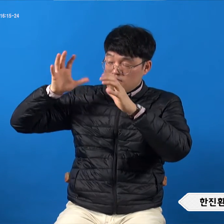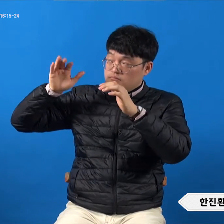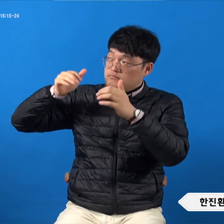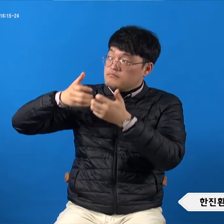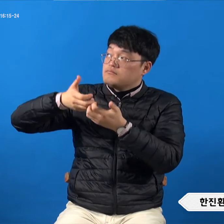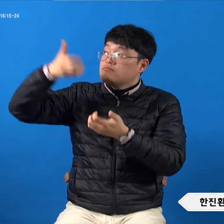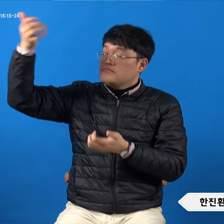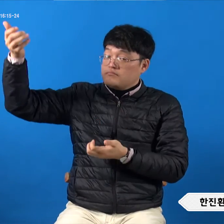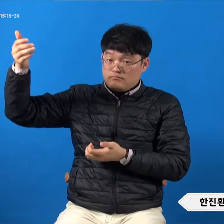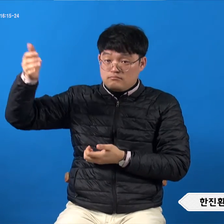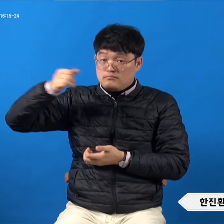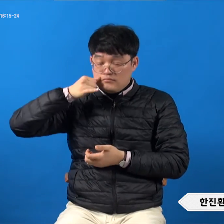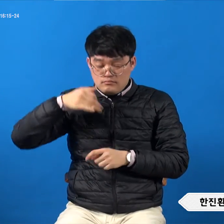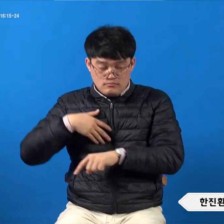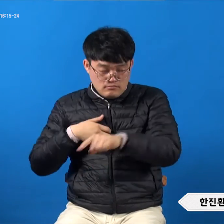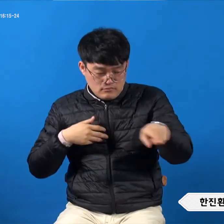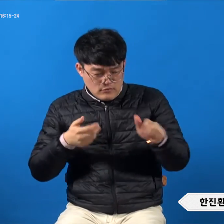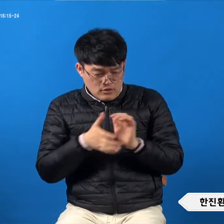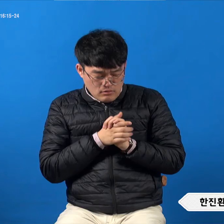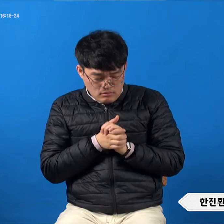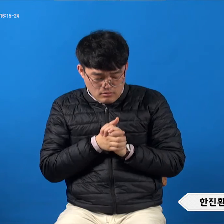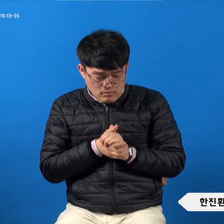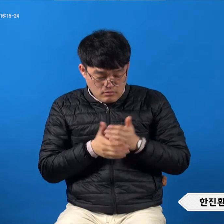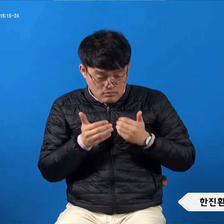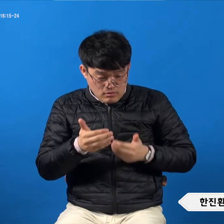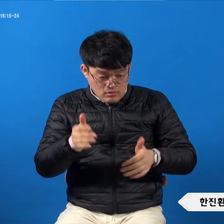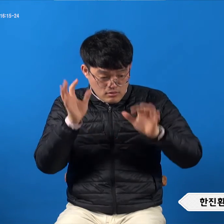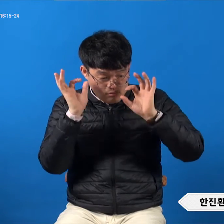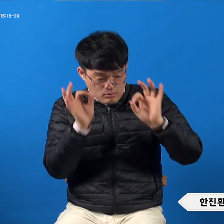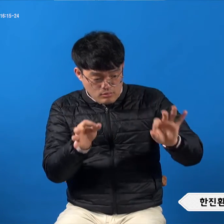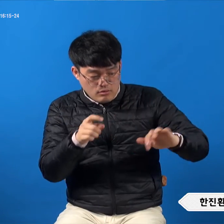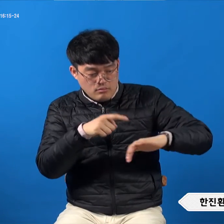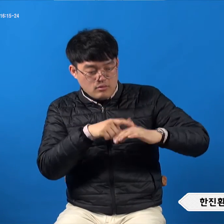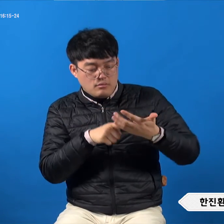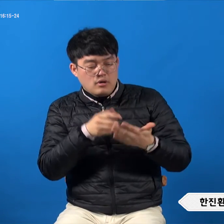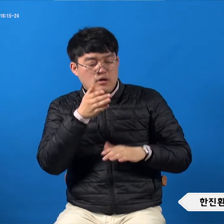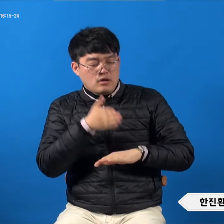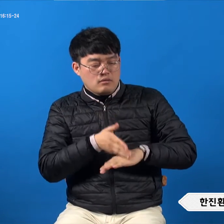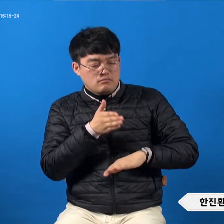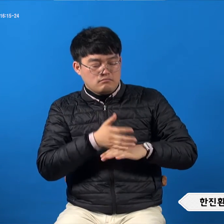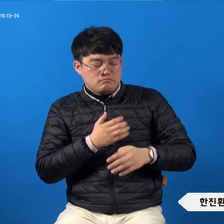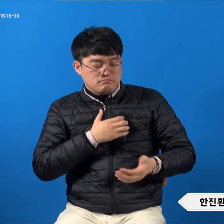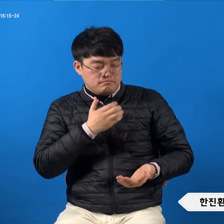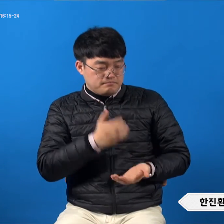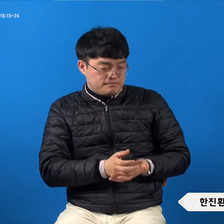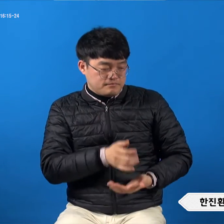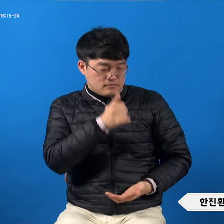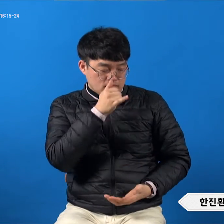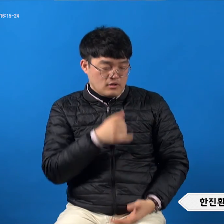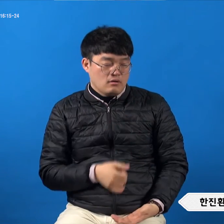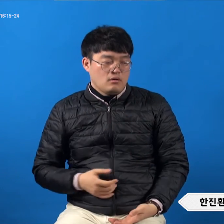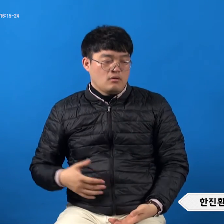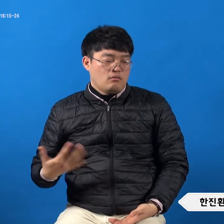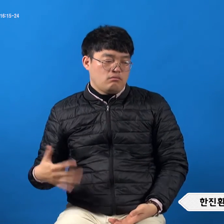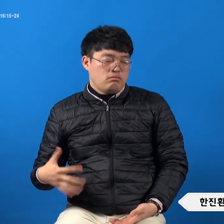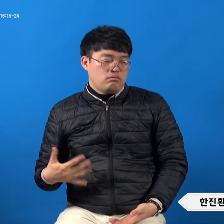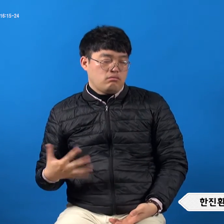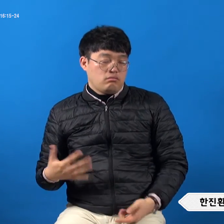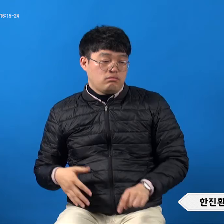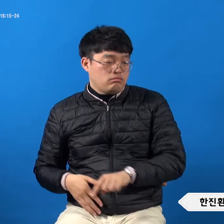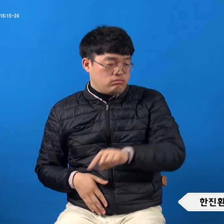그래도 제가 그 과정을 보면서 얼마나 참 마음에 감사함이 있는지요. 이야,